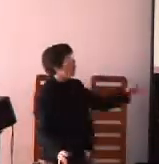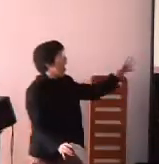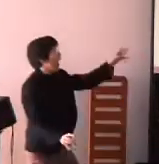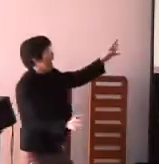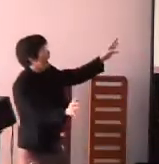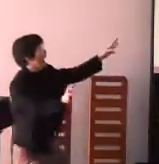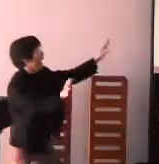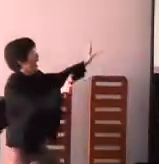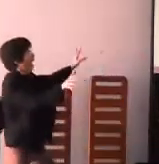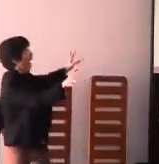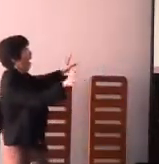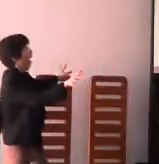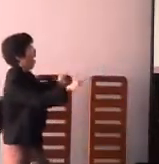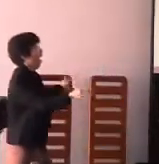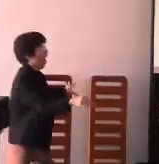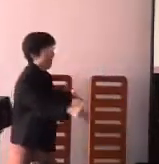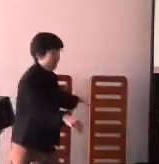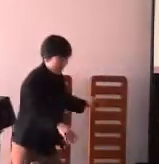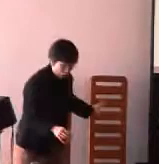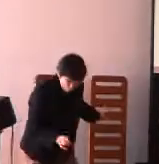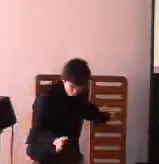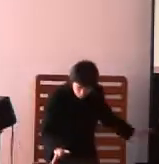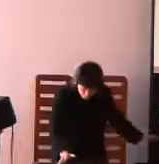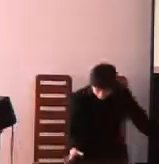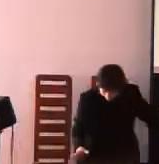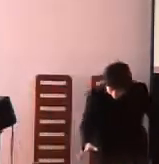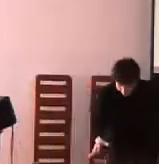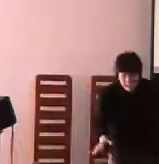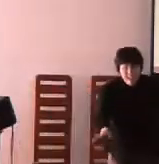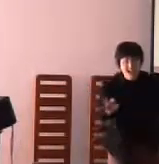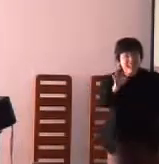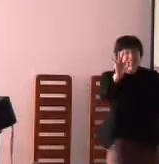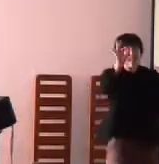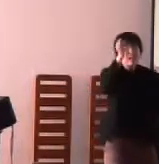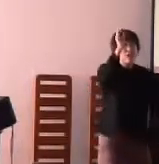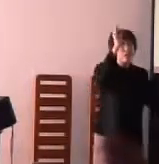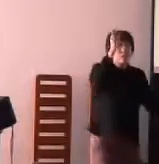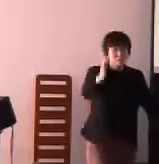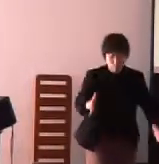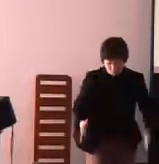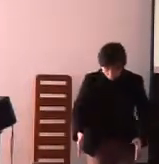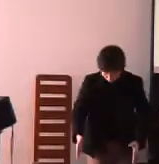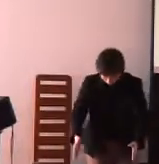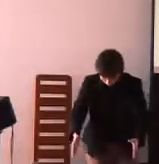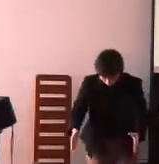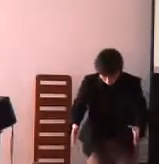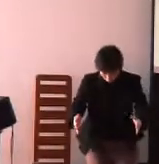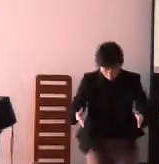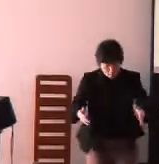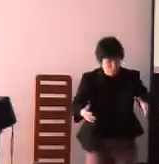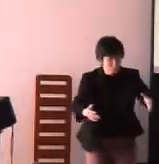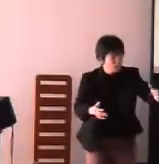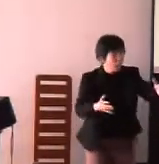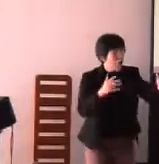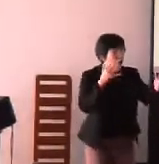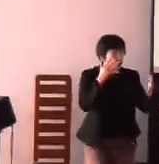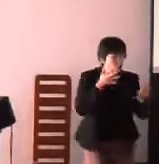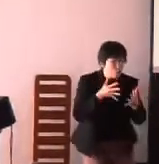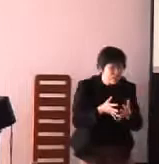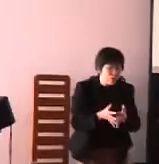わあ、金色の道ですか、その遠くに見える立派な建物